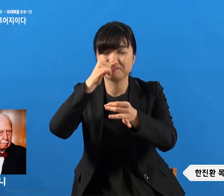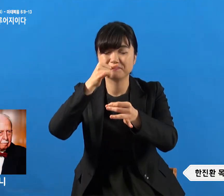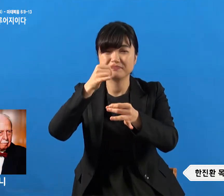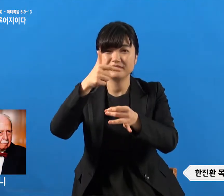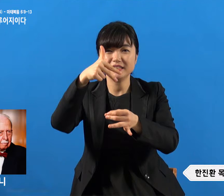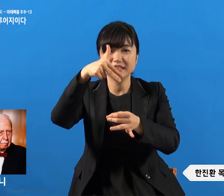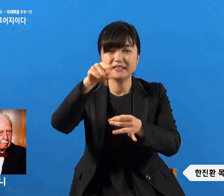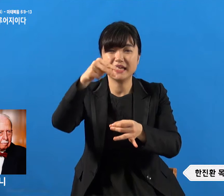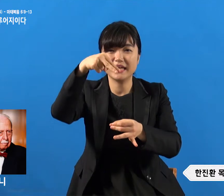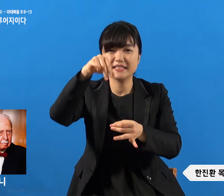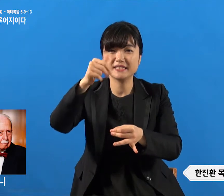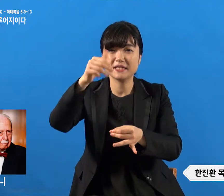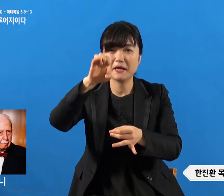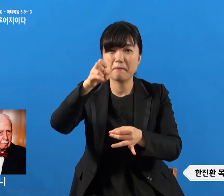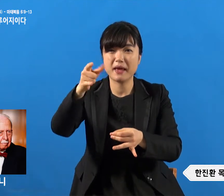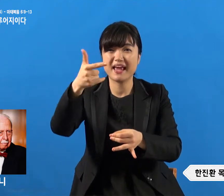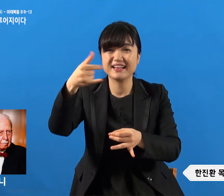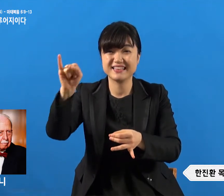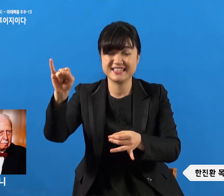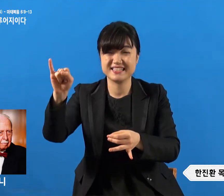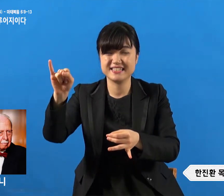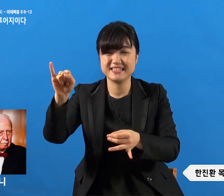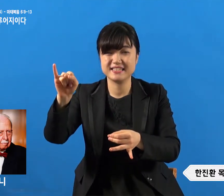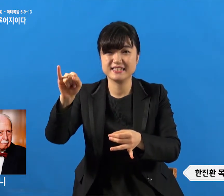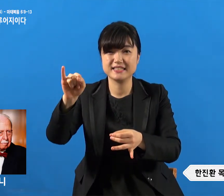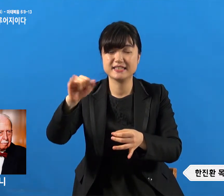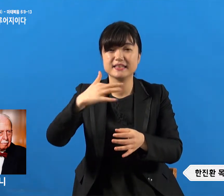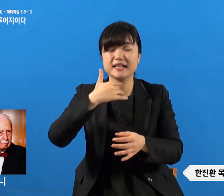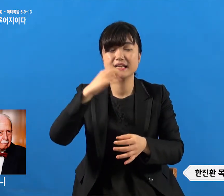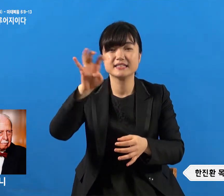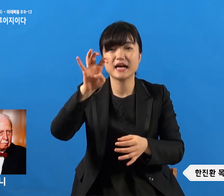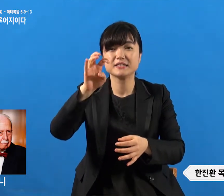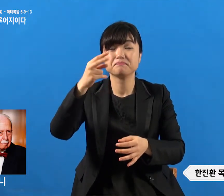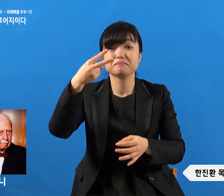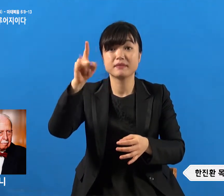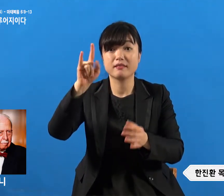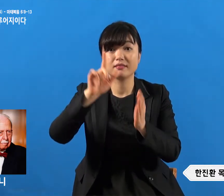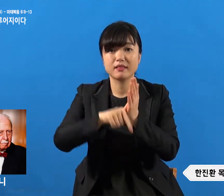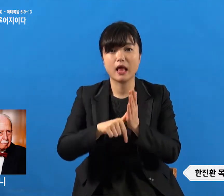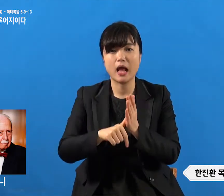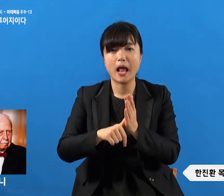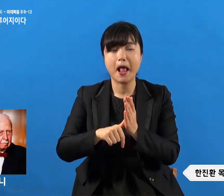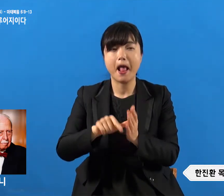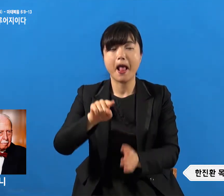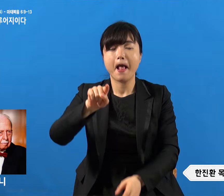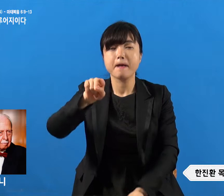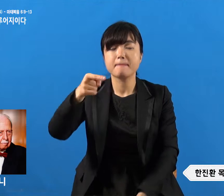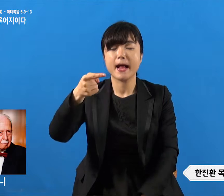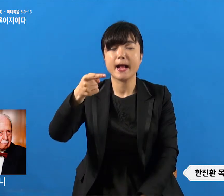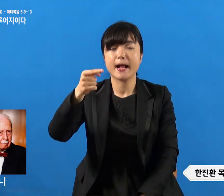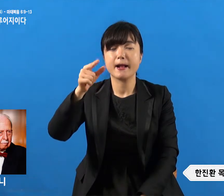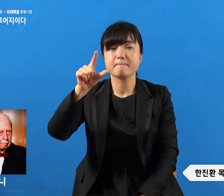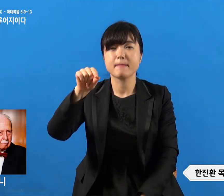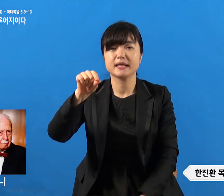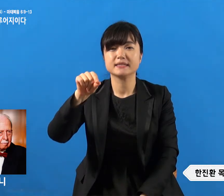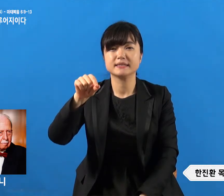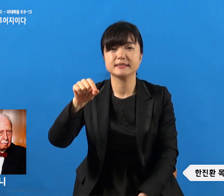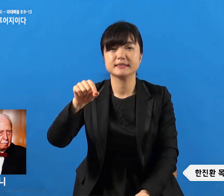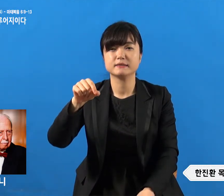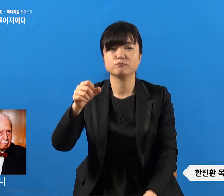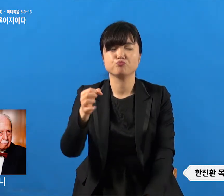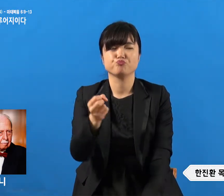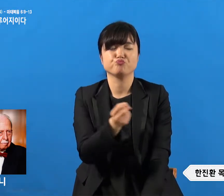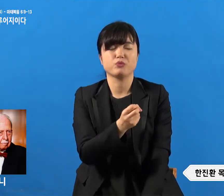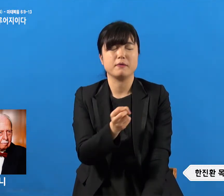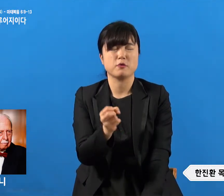창업자가 J.C. 페니입니다. 그는 40대에 벌써 백만장자였습니다. 그렇게